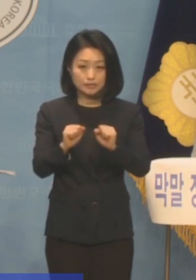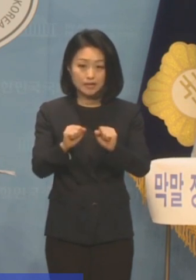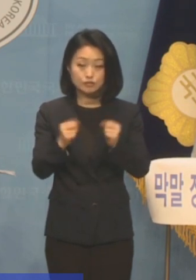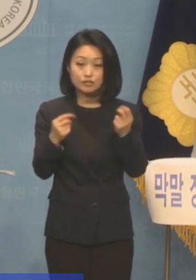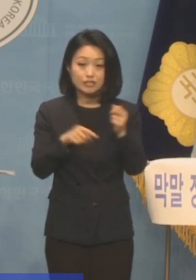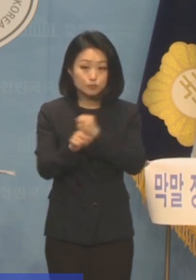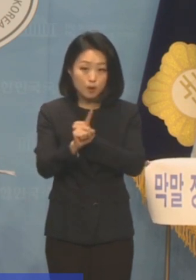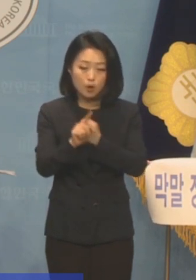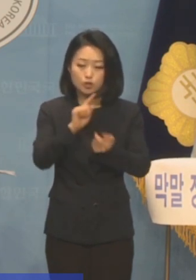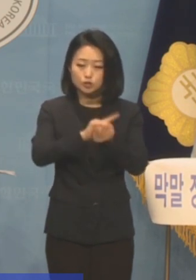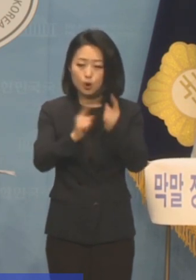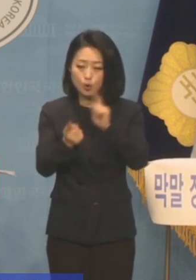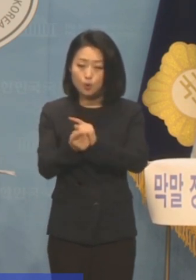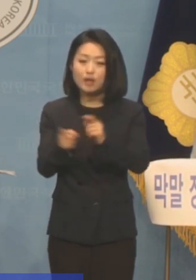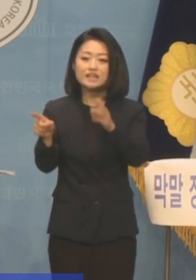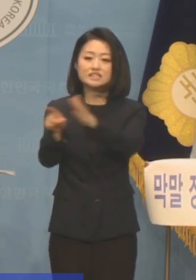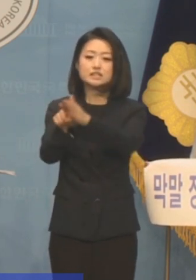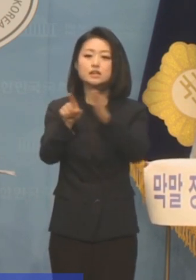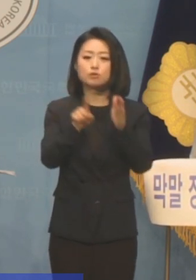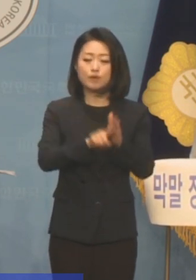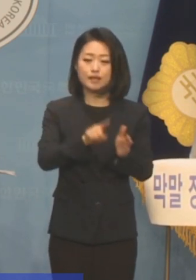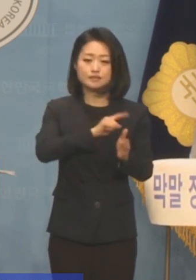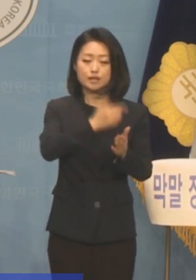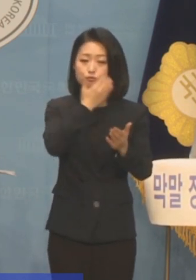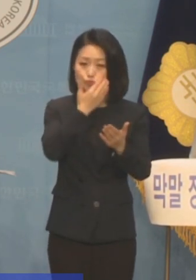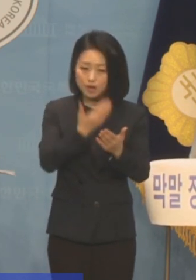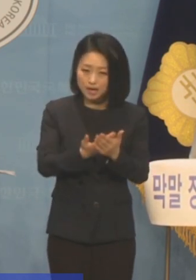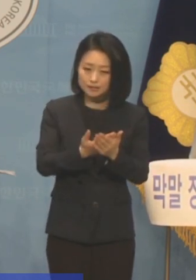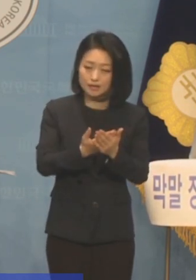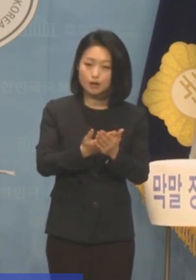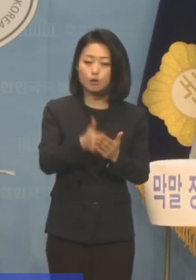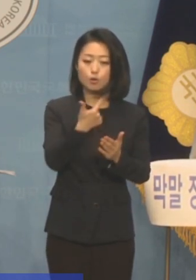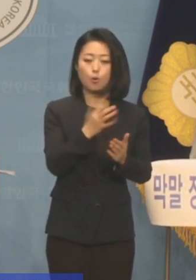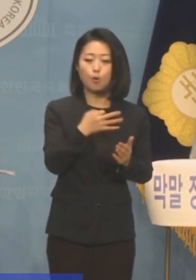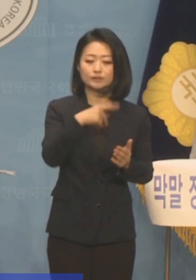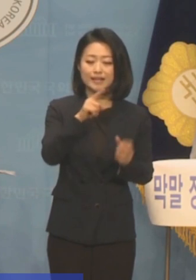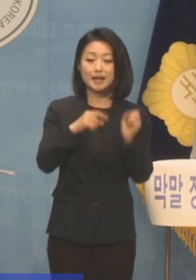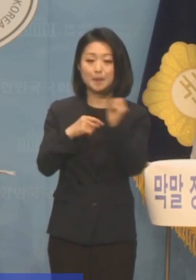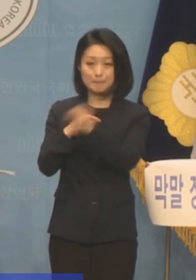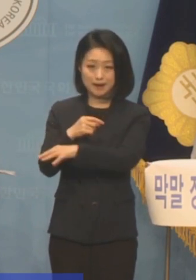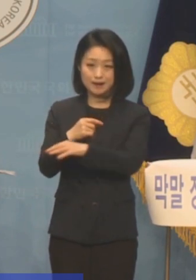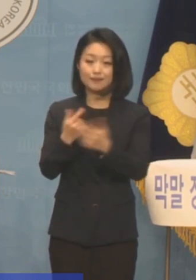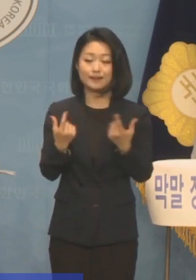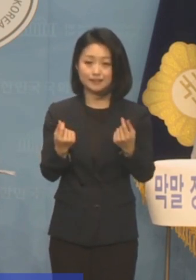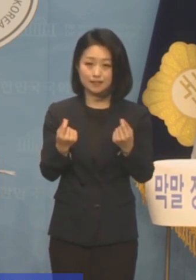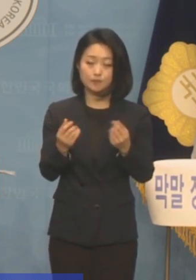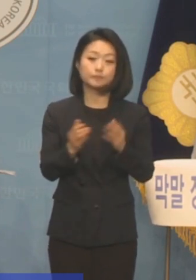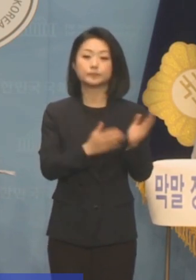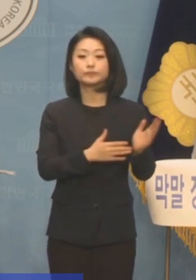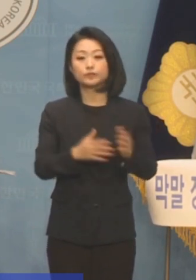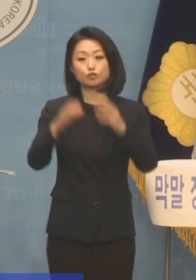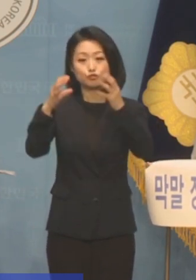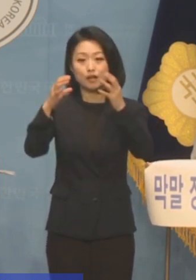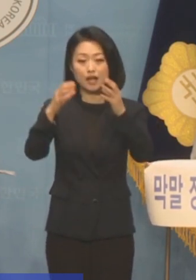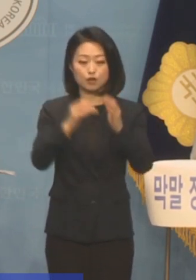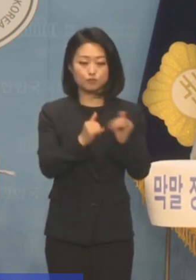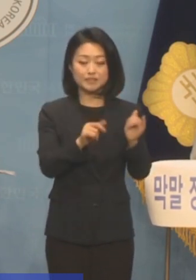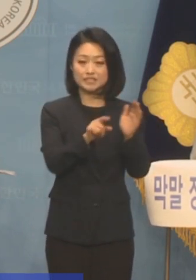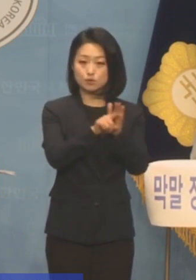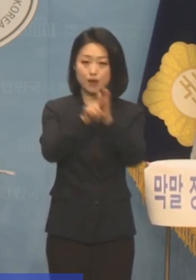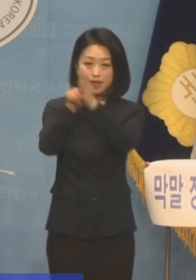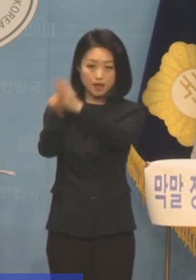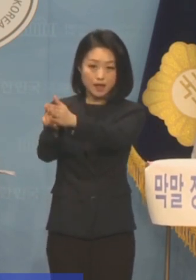바탕은 서로에 대한 신뢰가 있어야 가능합니다 즉 국가에 대한 국민의 신뢰 정치의